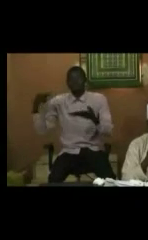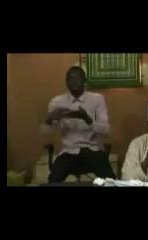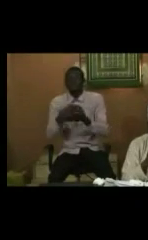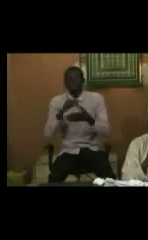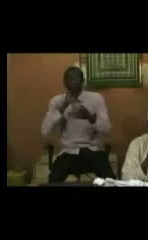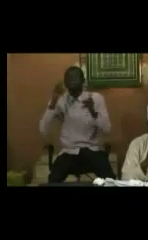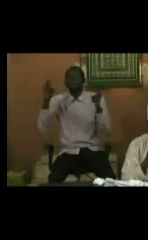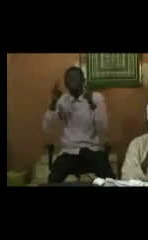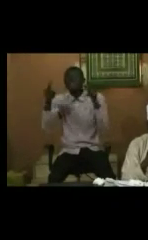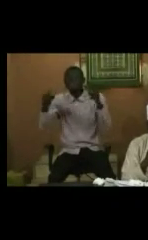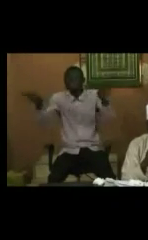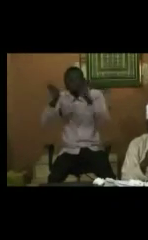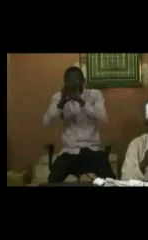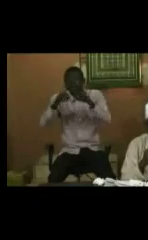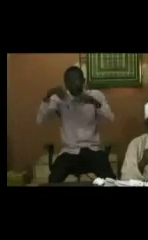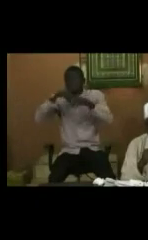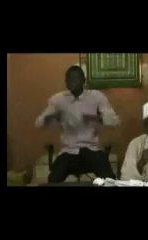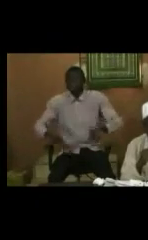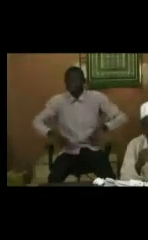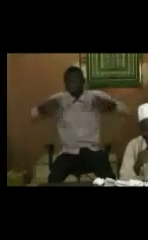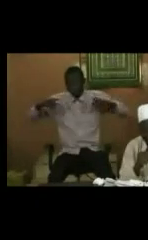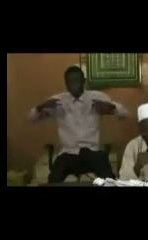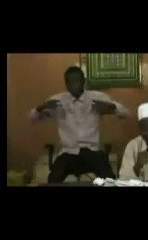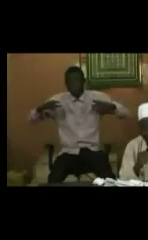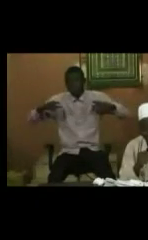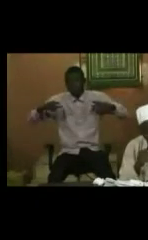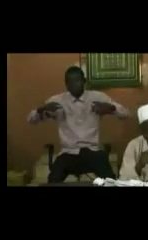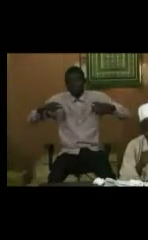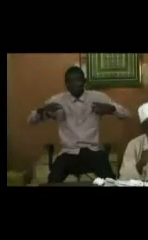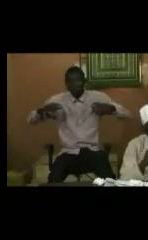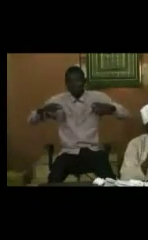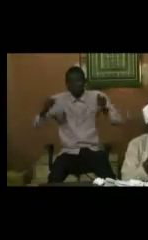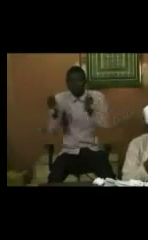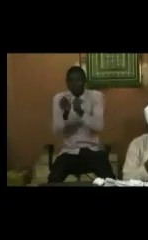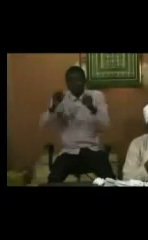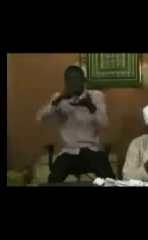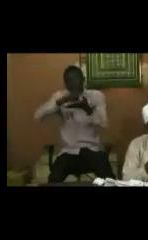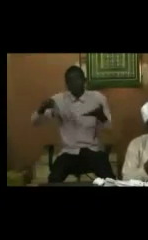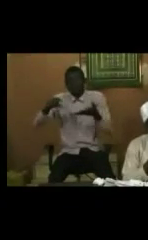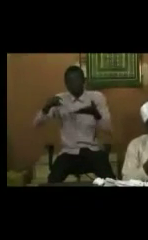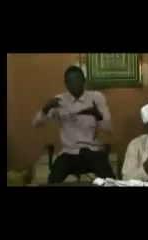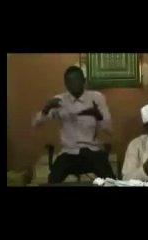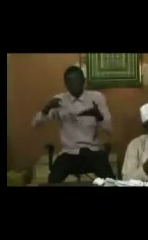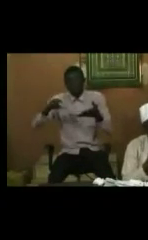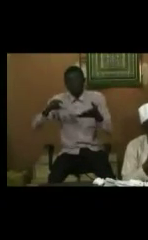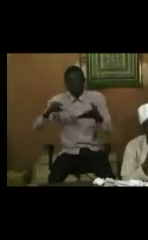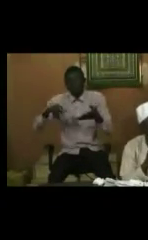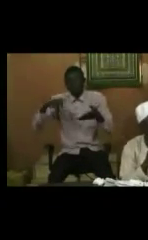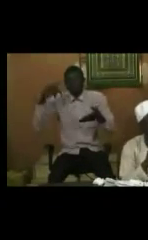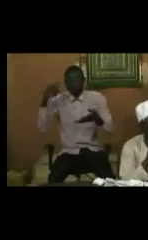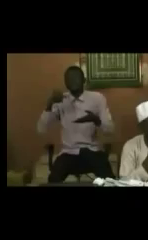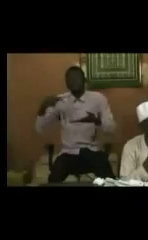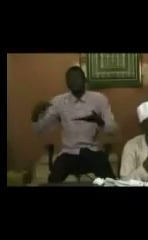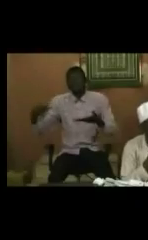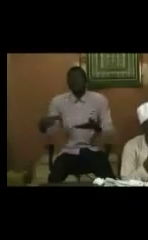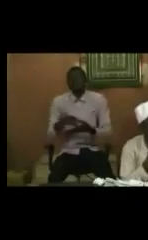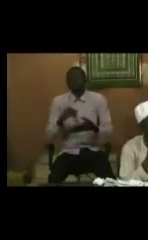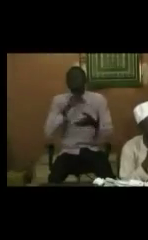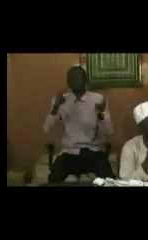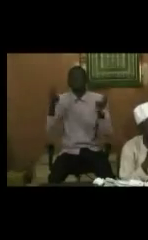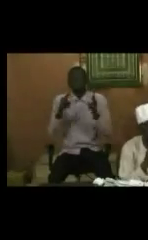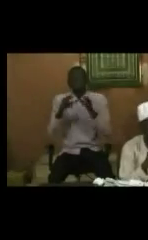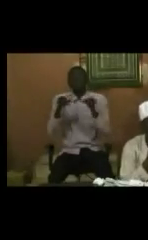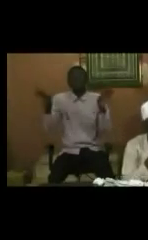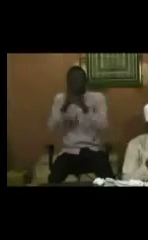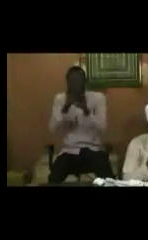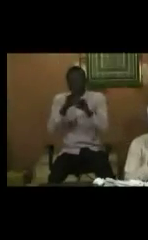suna ise to si se pelu alqurani o gan fun ara re o to ise ti kwa ni fe da se o gan to